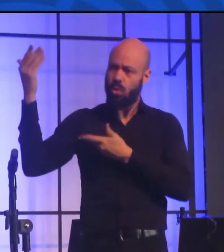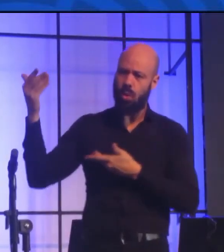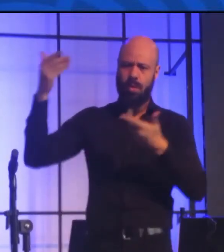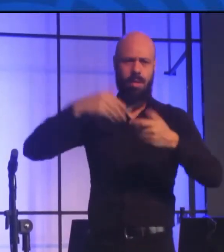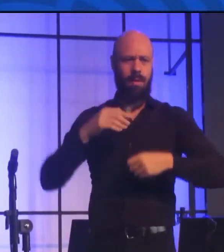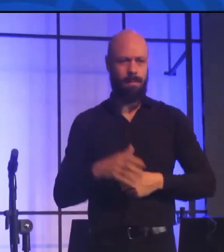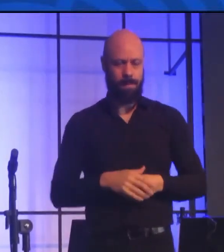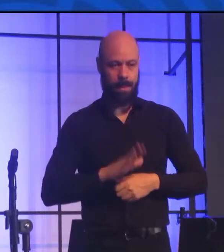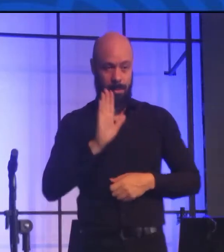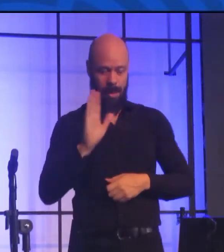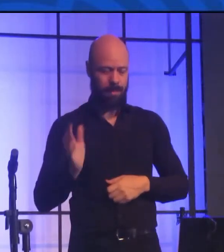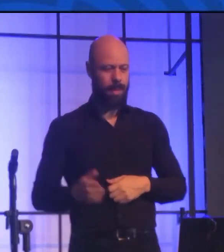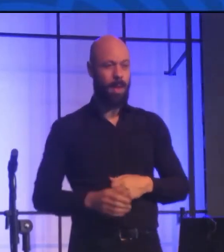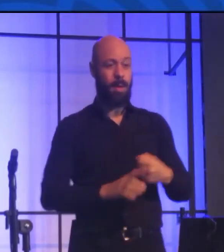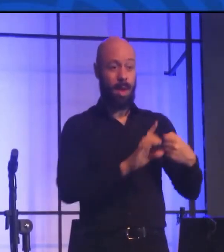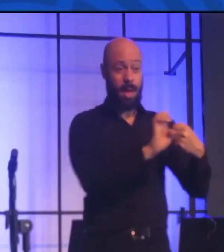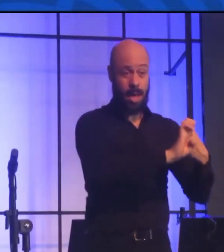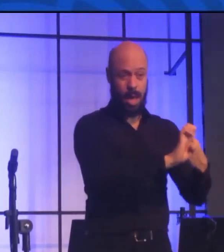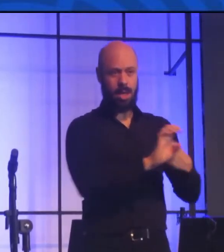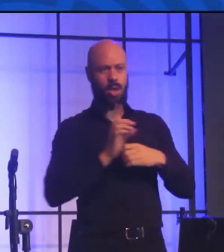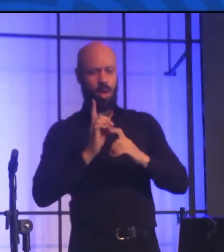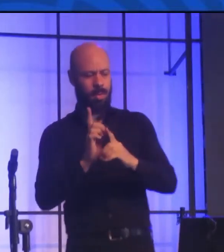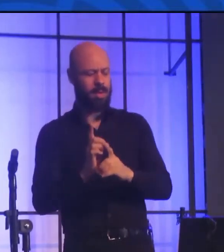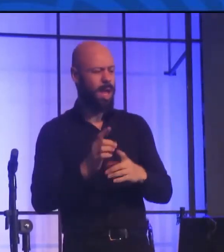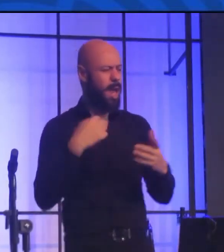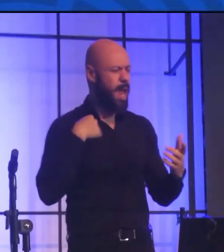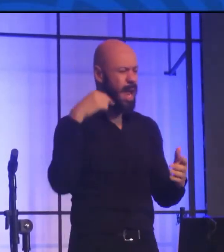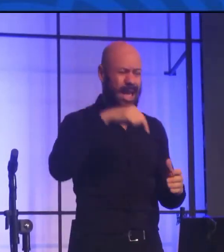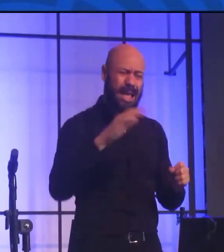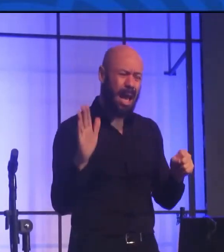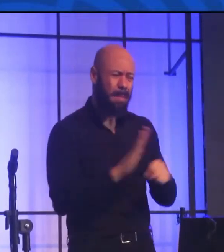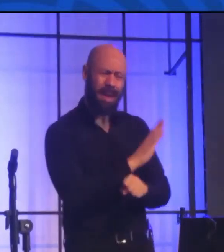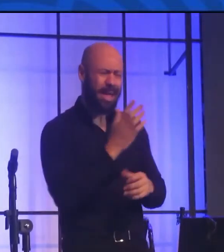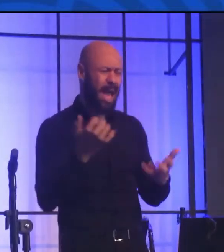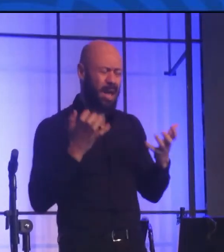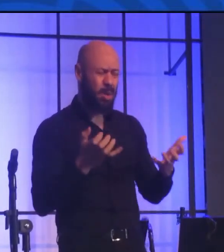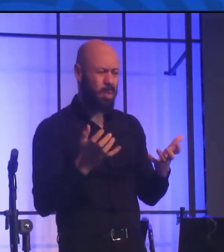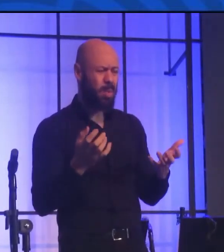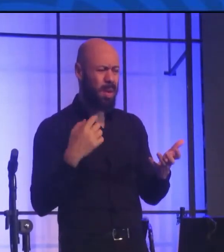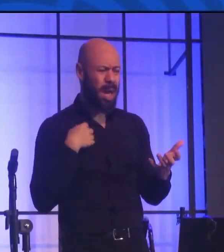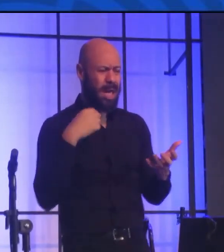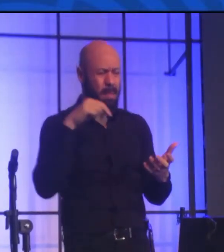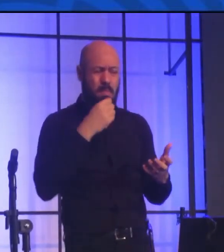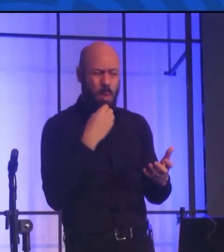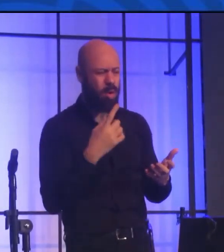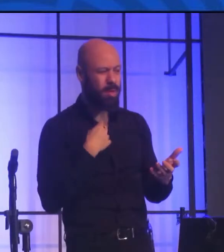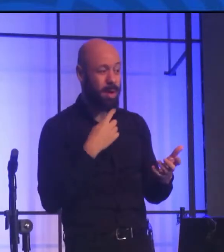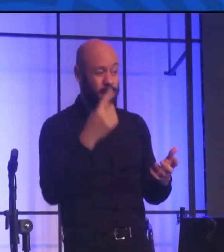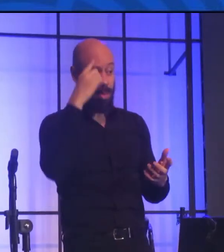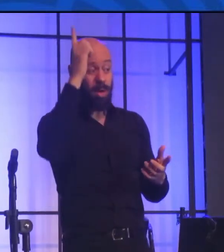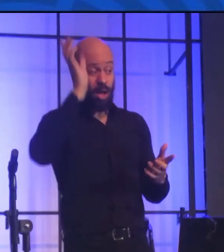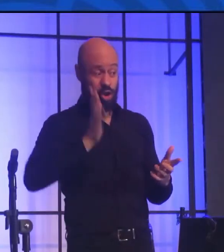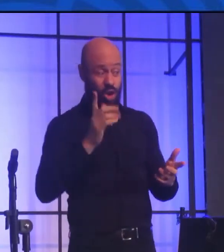ficar reclamando, eu quero uma coisa diferente, e eu quero que você vá comigo.